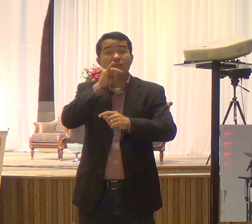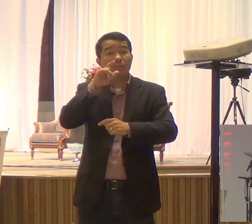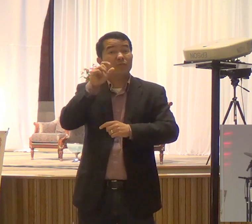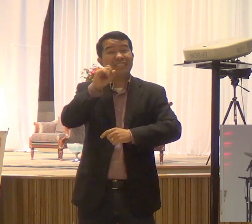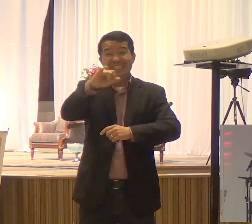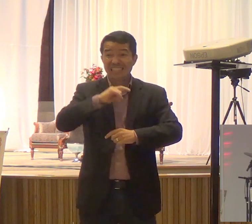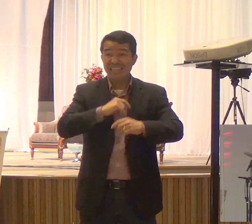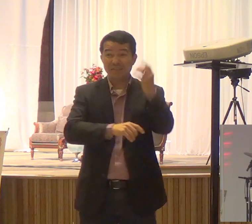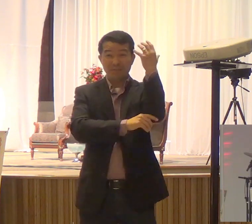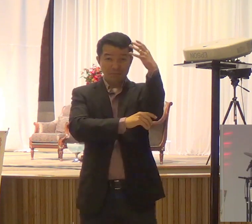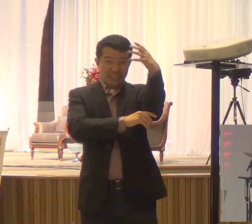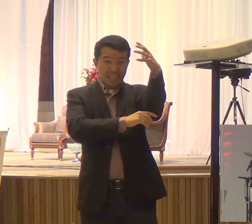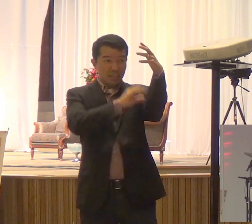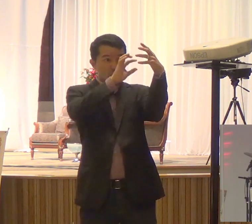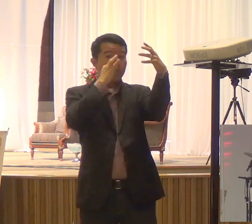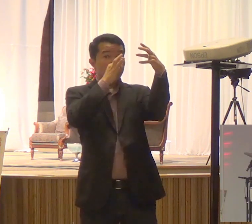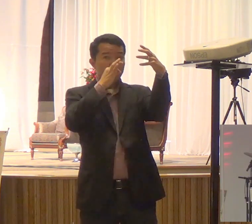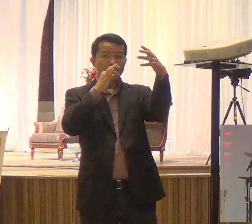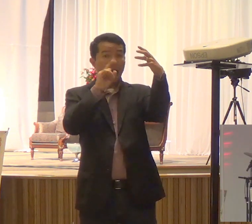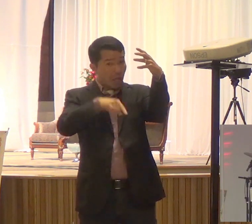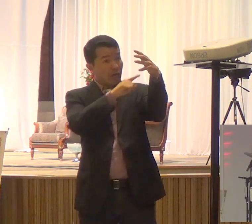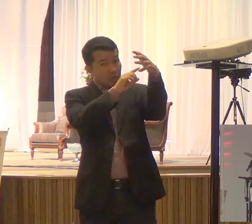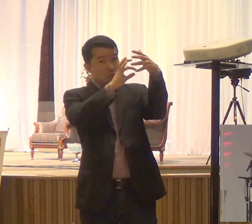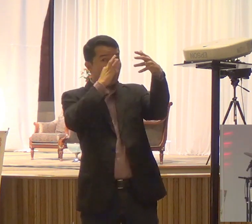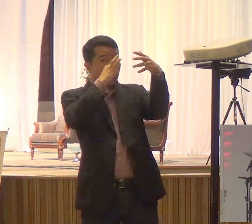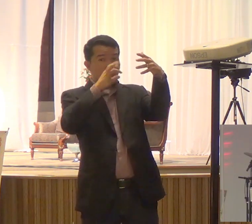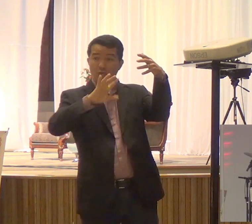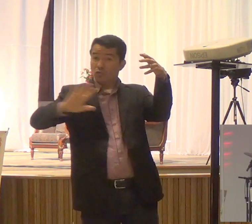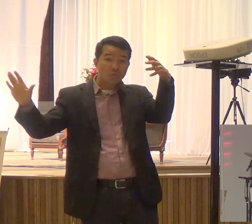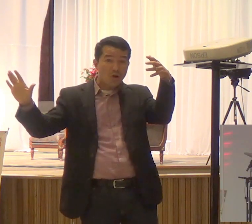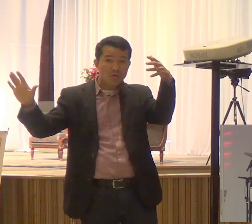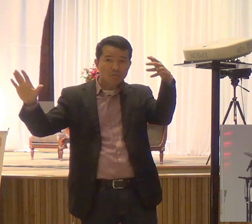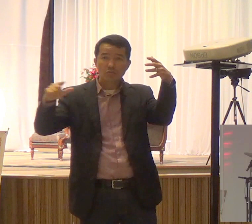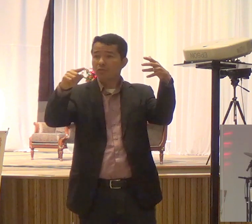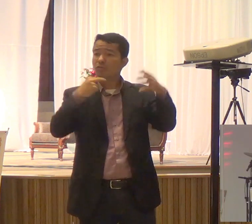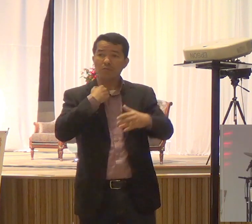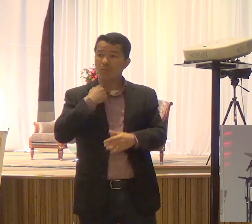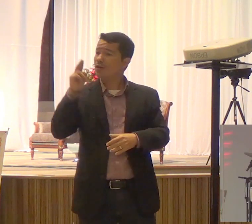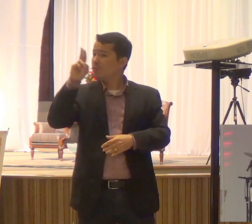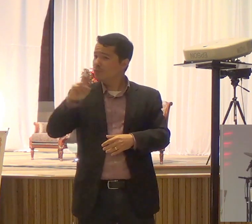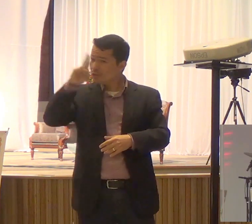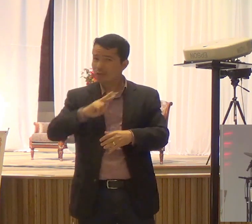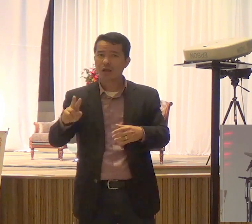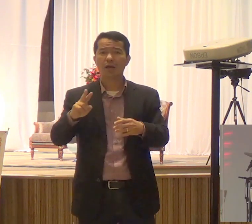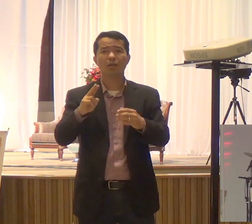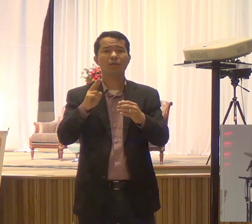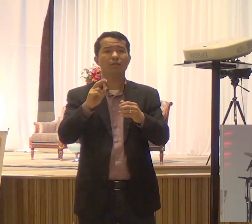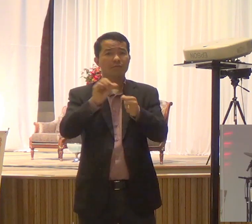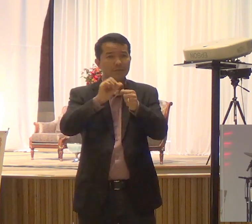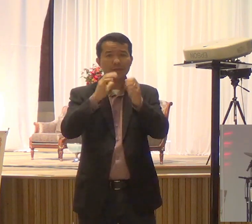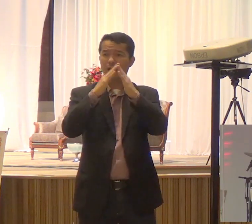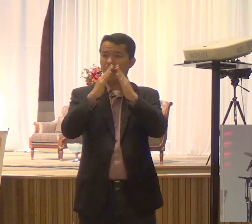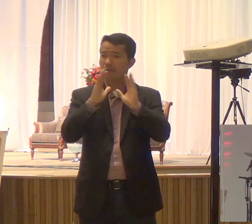ela não serve para mais nada. Não dá para fazer uma casa de videira. Se você for